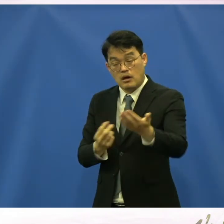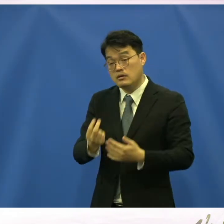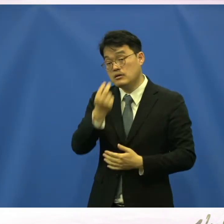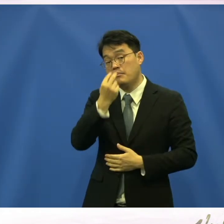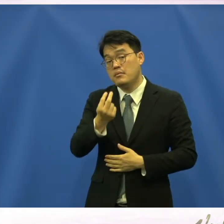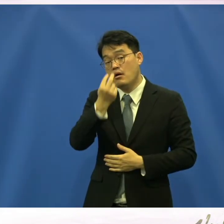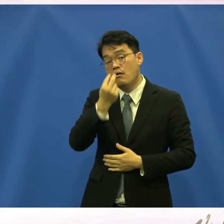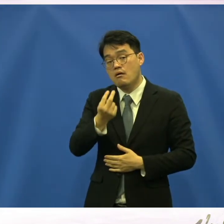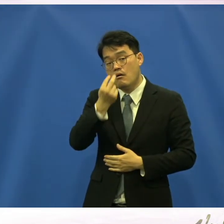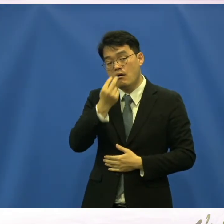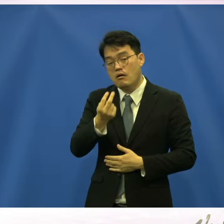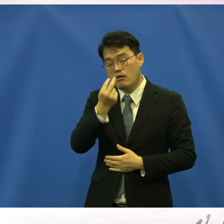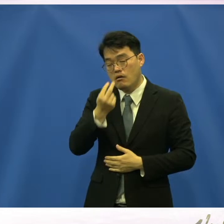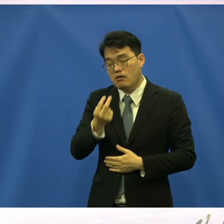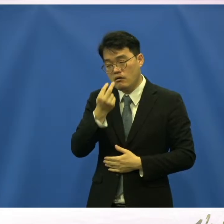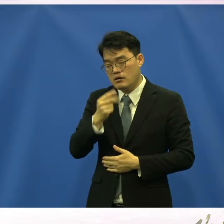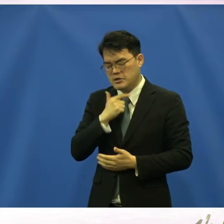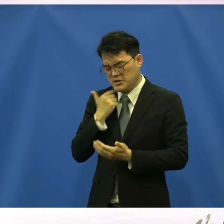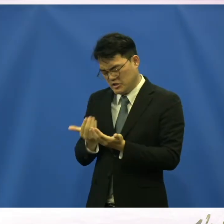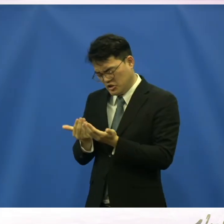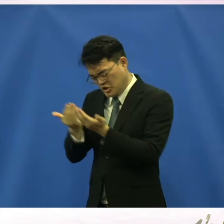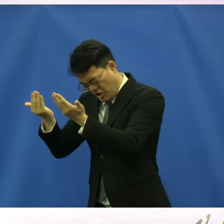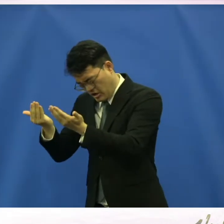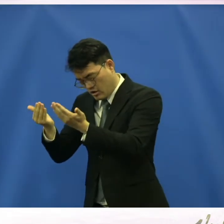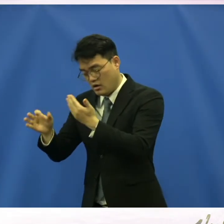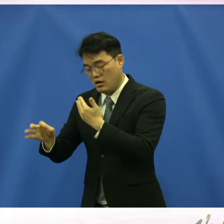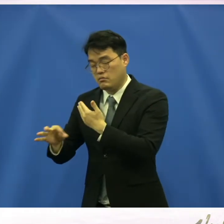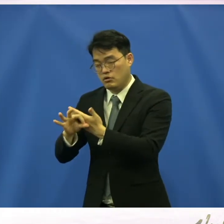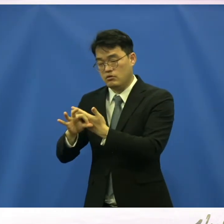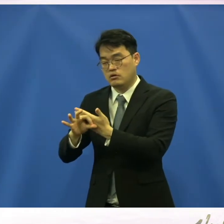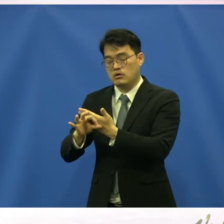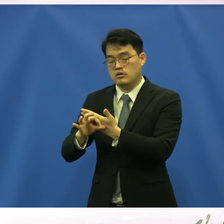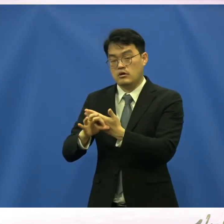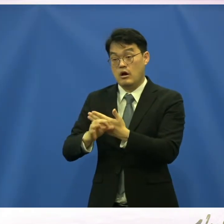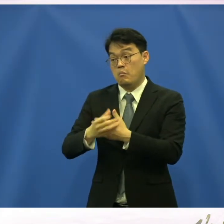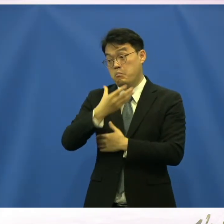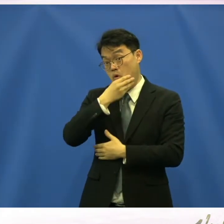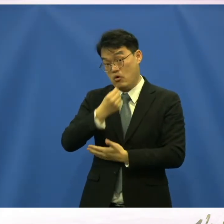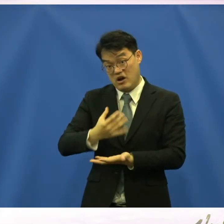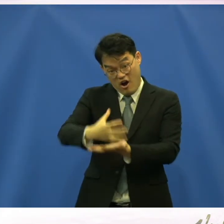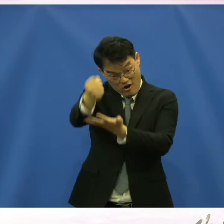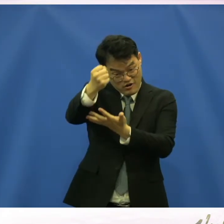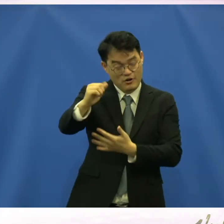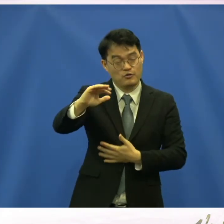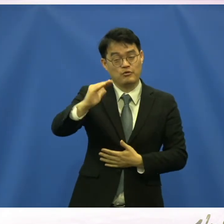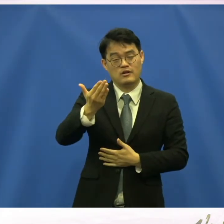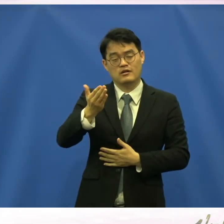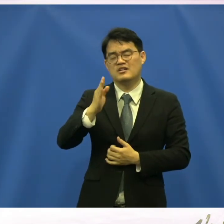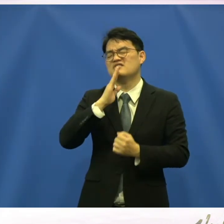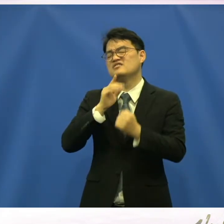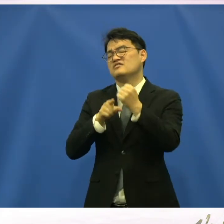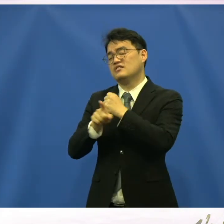십자가의 길은 축복의 길입니다. 실패하는 자 같으나 사실은 승리의 길.